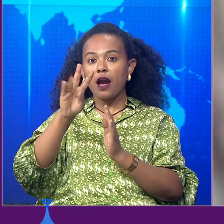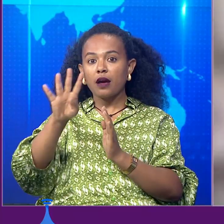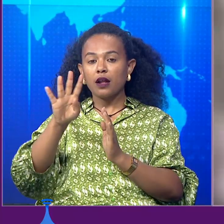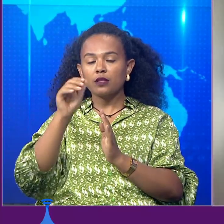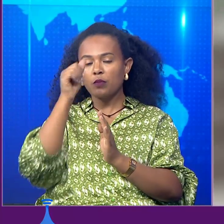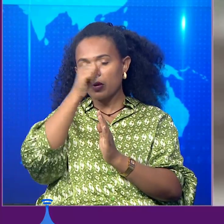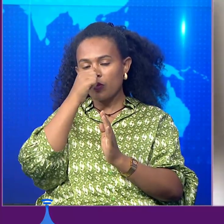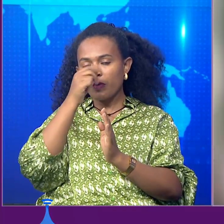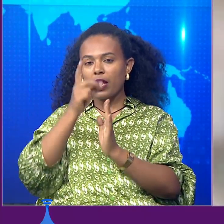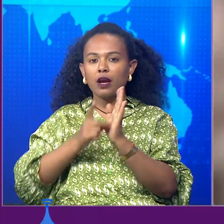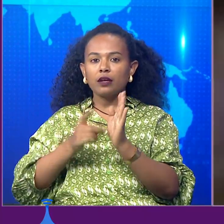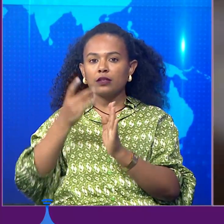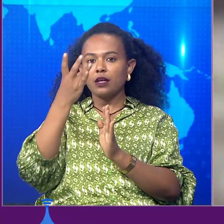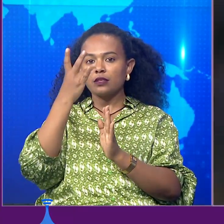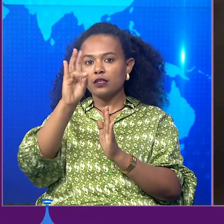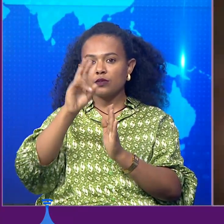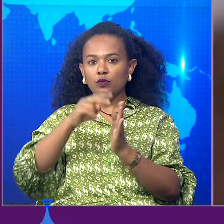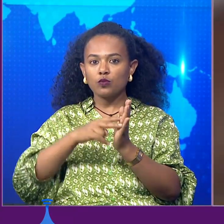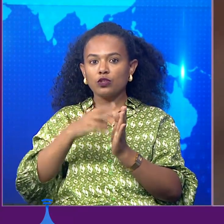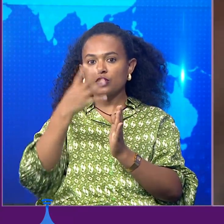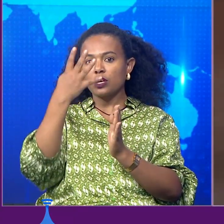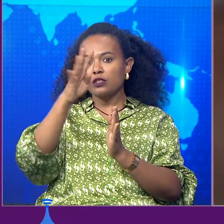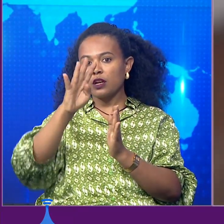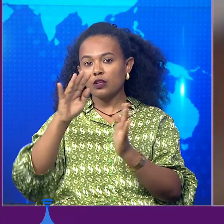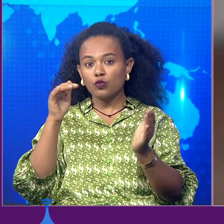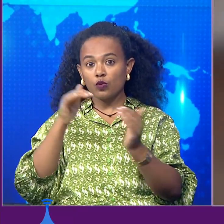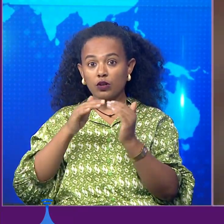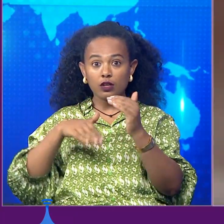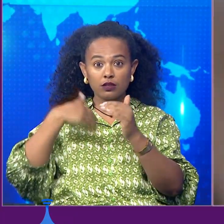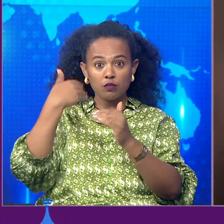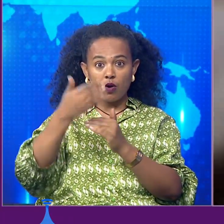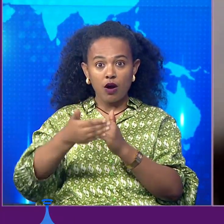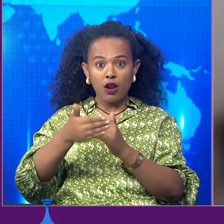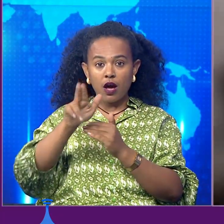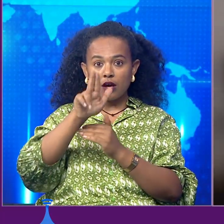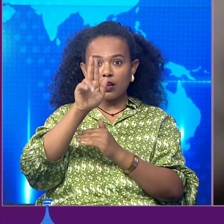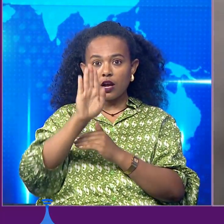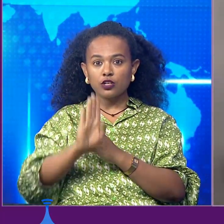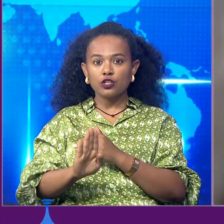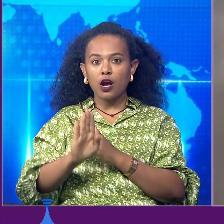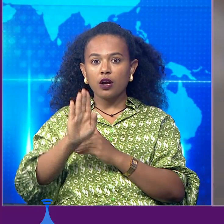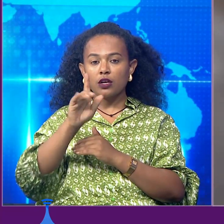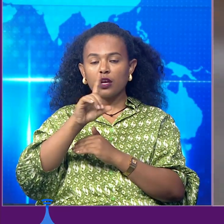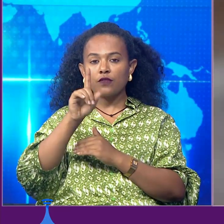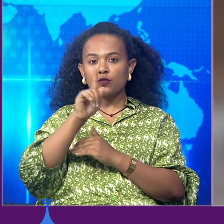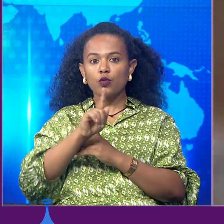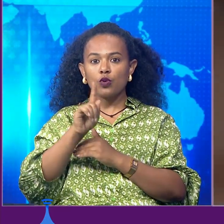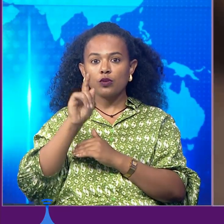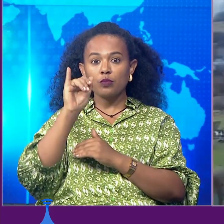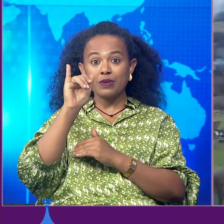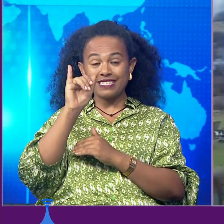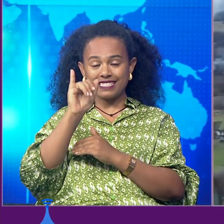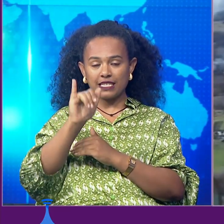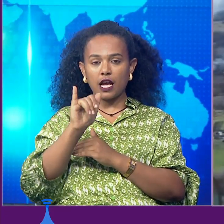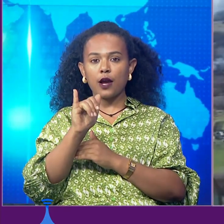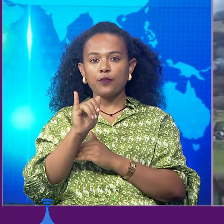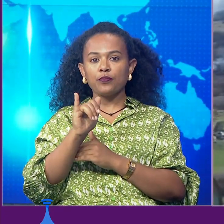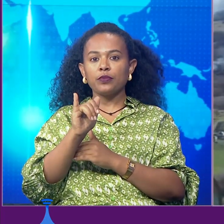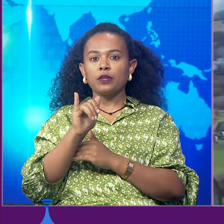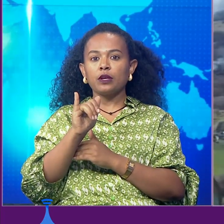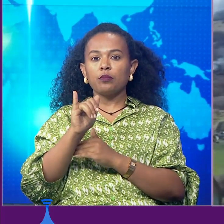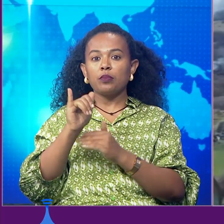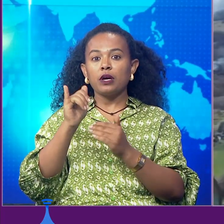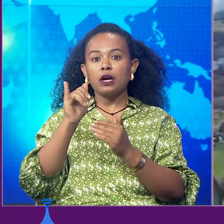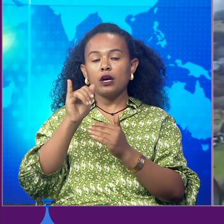የካቲት 17 2014 ጦርነት በኋላ ራሽያ በኬርሶን፣ በዛፖሪዥያ፣